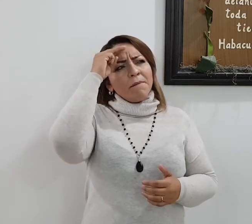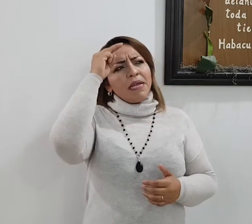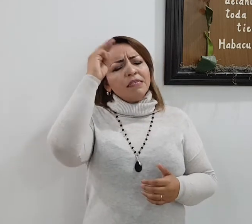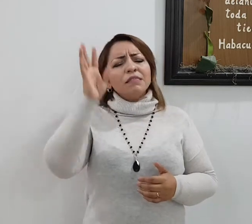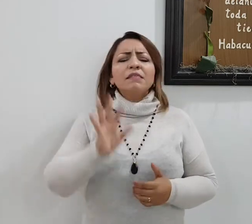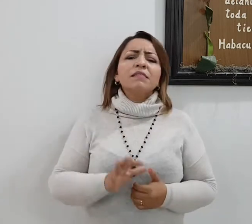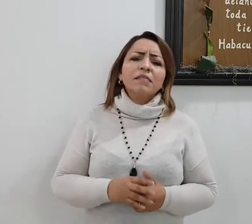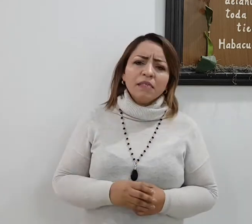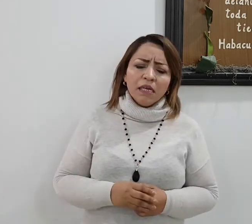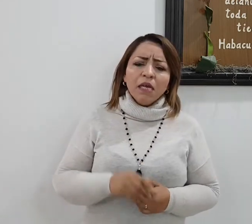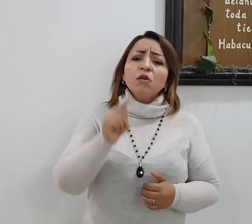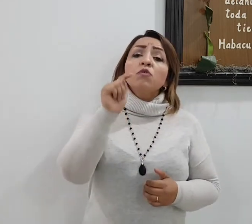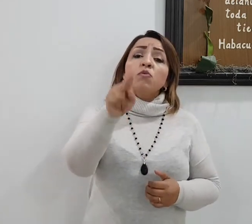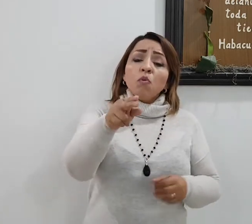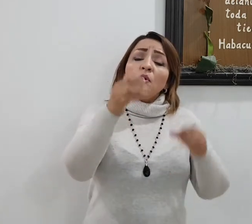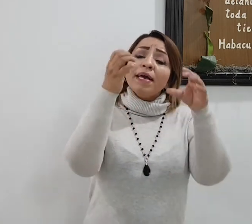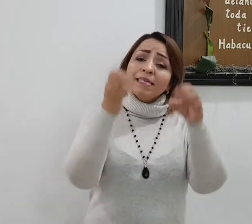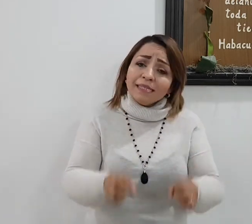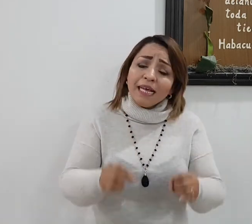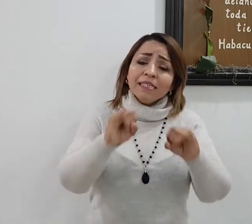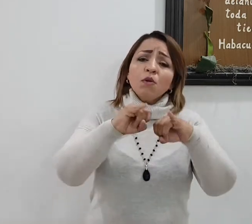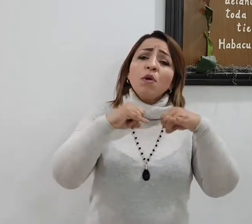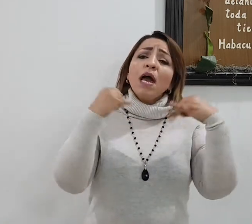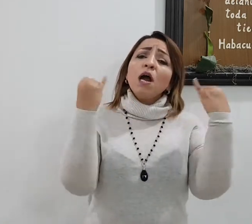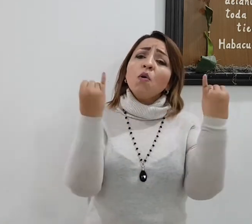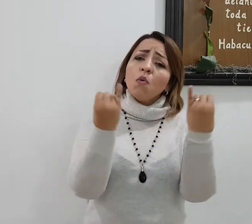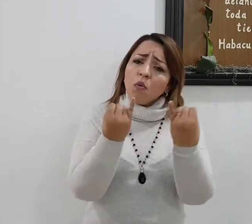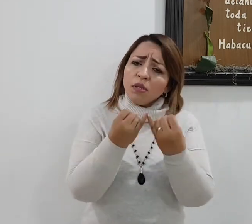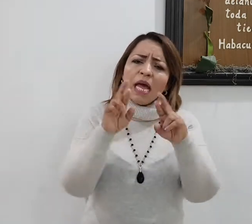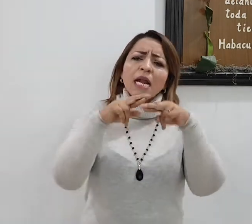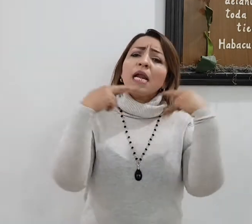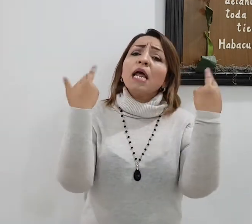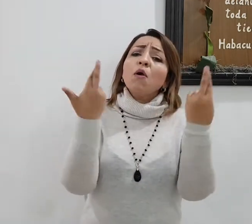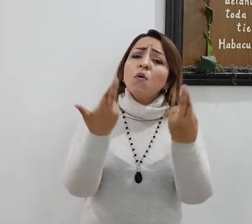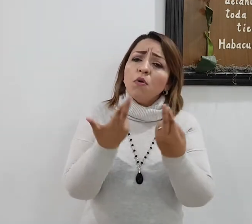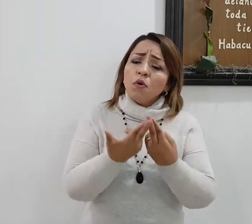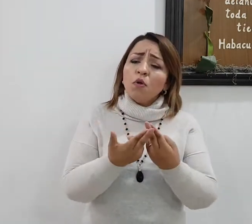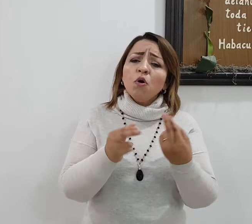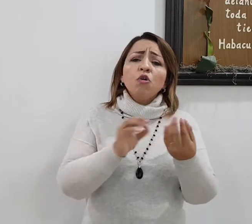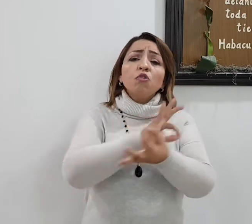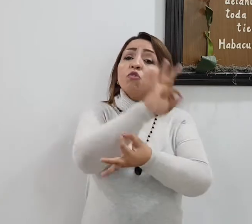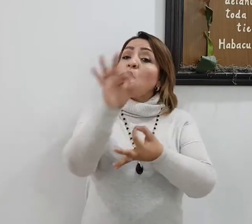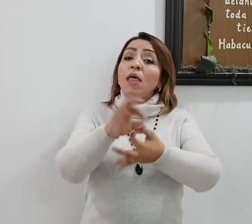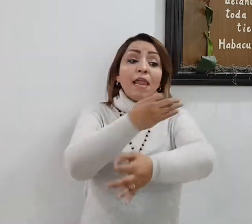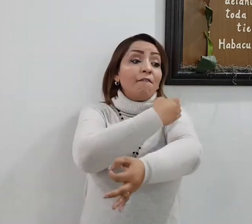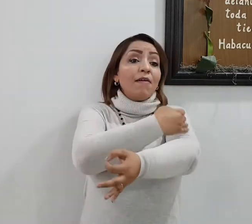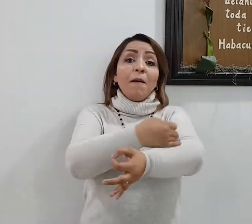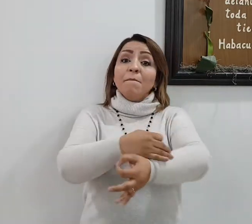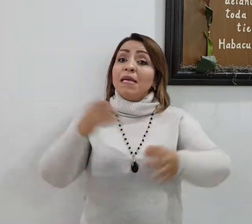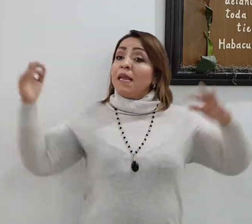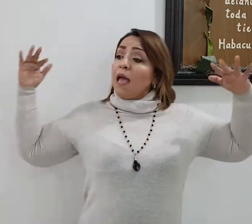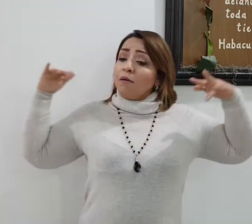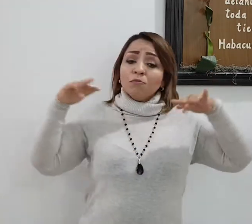familia, y usted ve la fecha y dice: yo no puedo, tengo el trabajo,